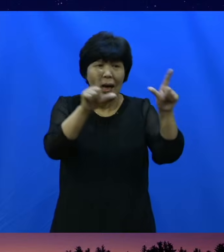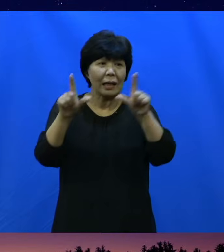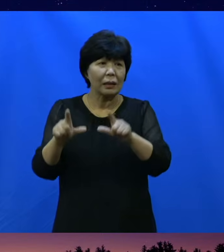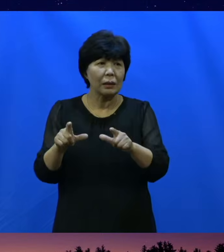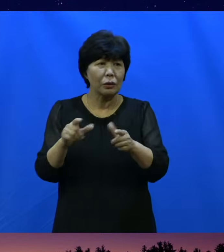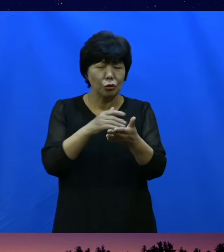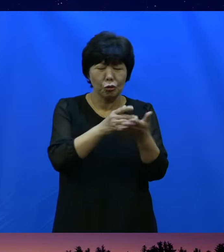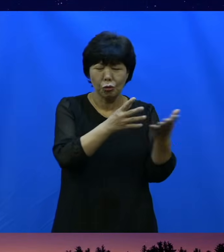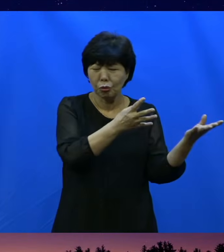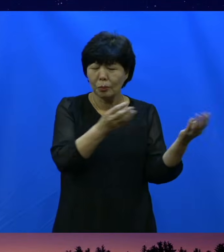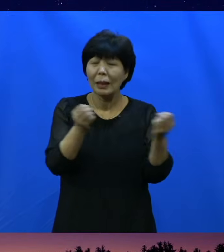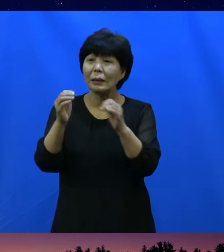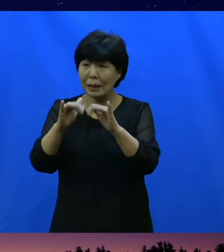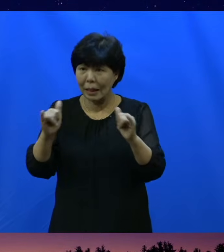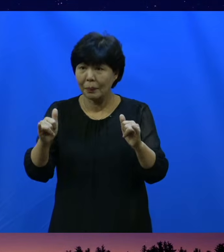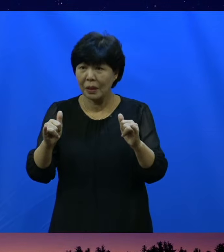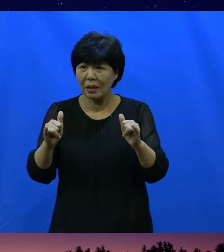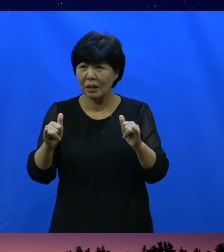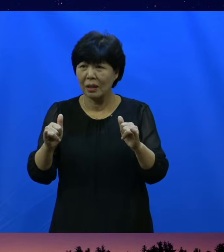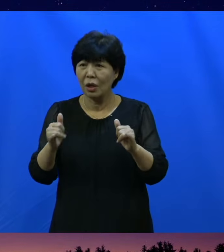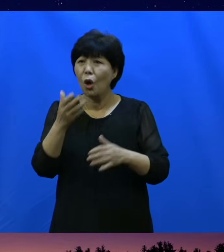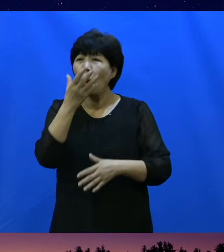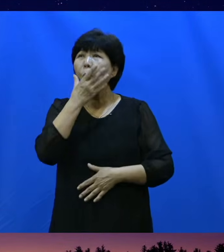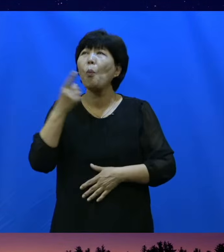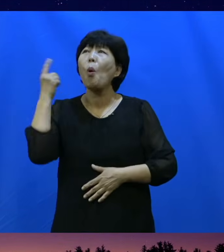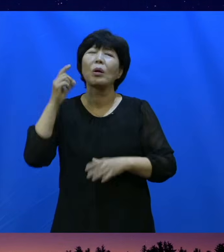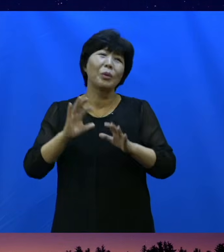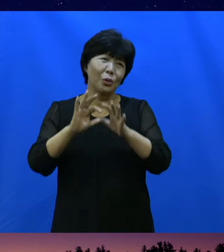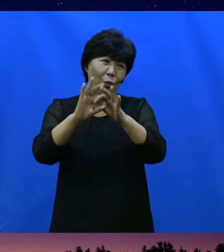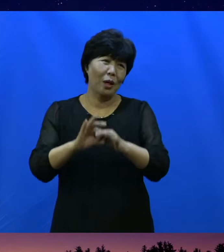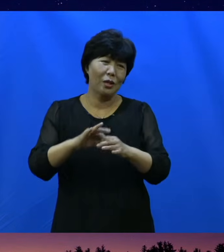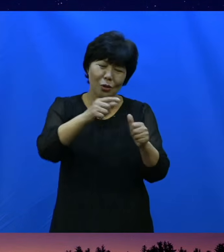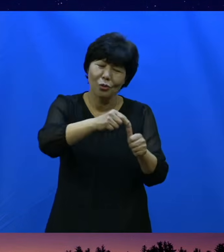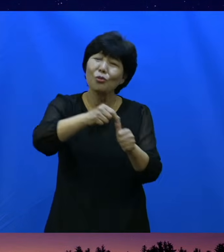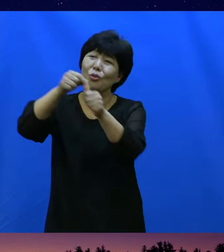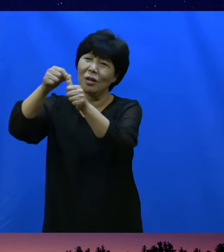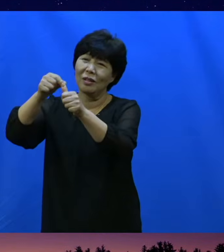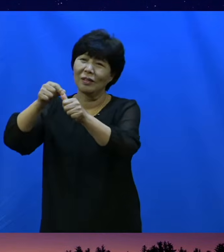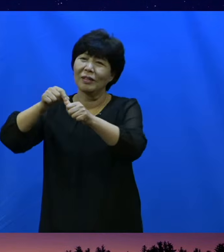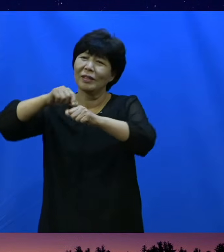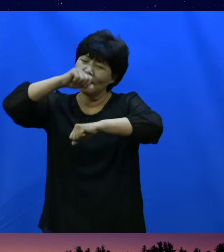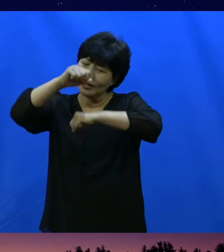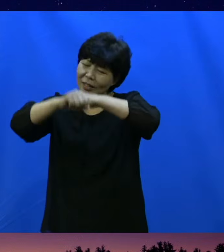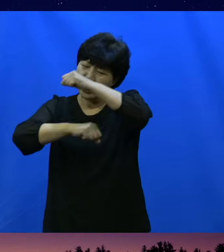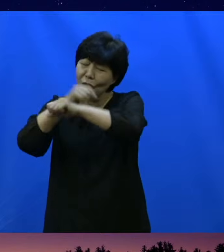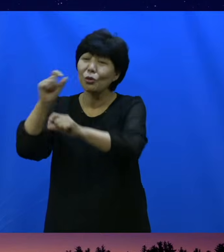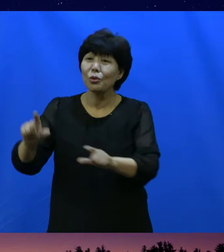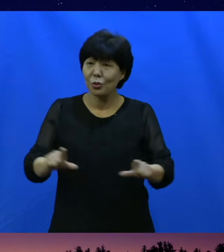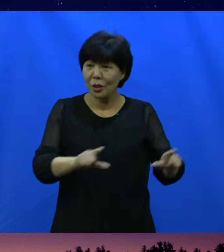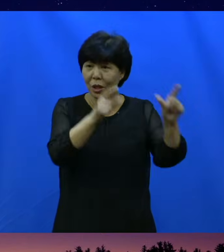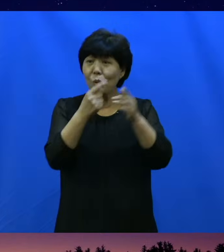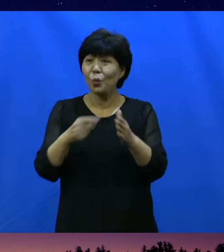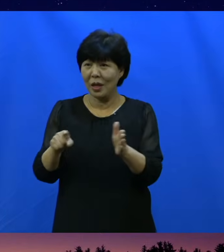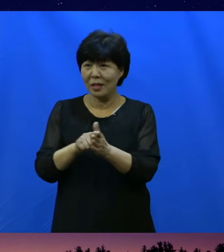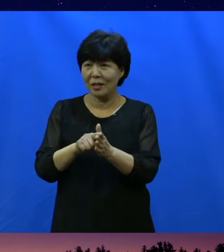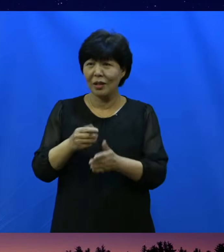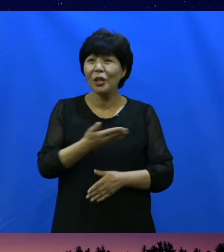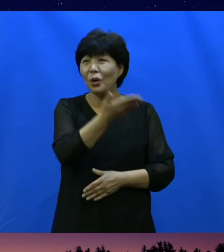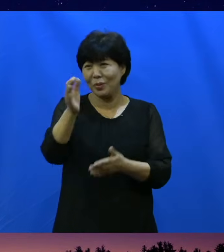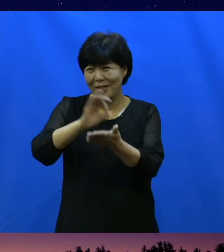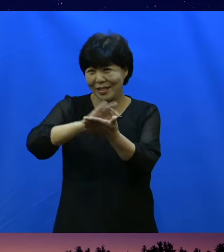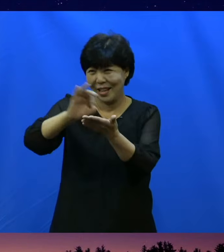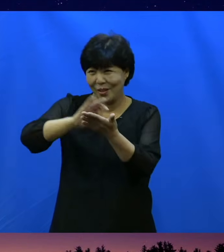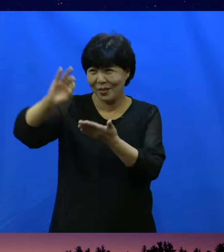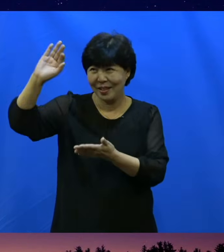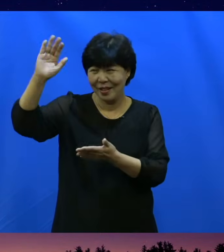복음 안에서 건져내고 나와 함께 자유를 누리게 하는 일에 쓰임받는 여러분들이 되시기를 주의 이름으로 축원합니다.